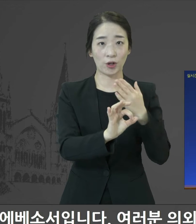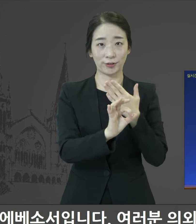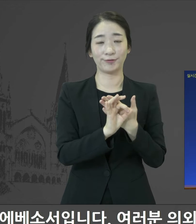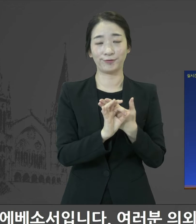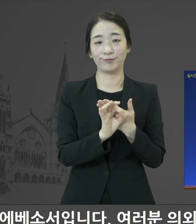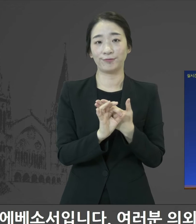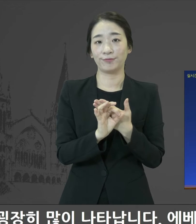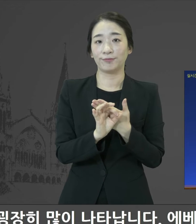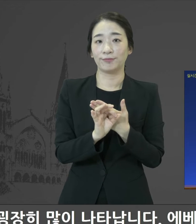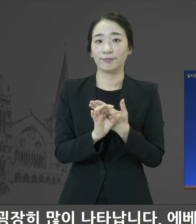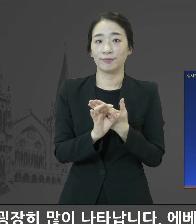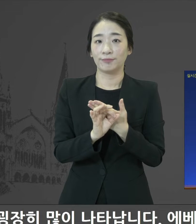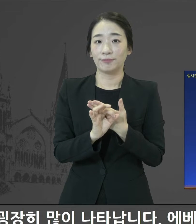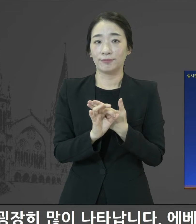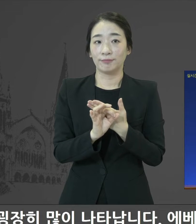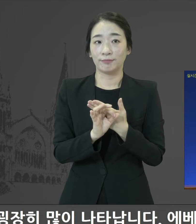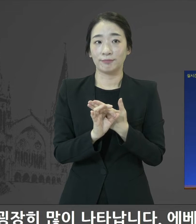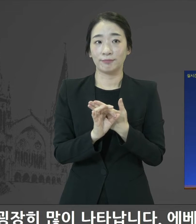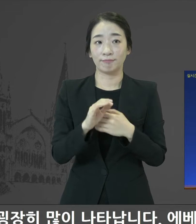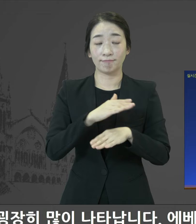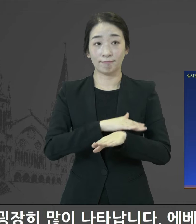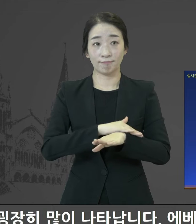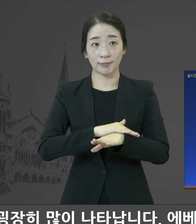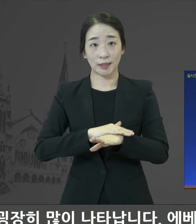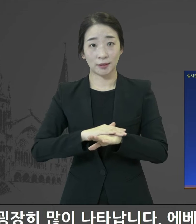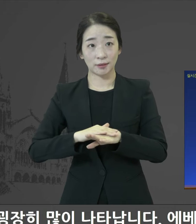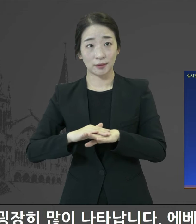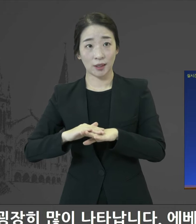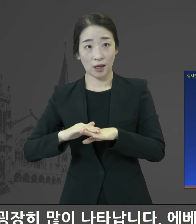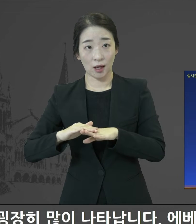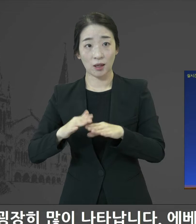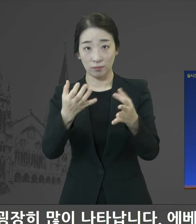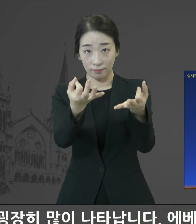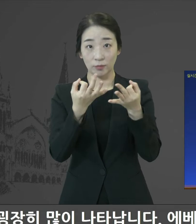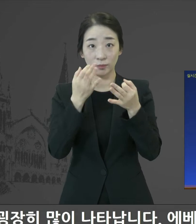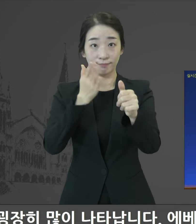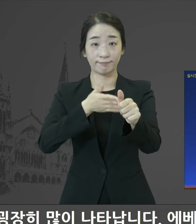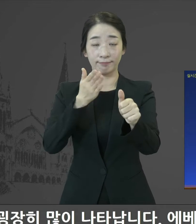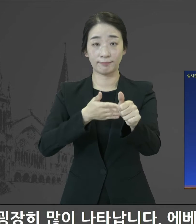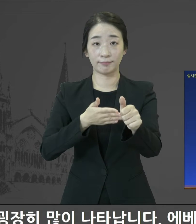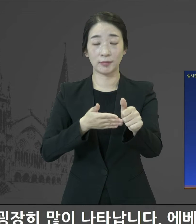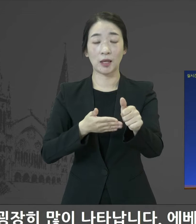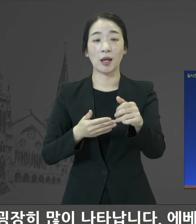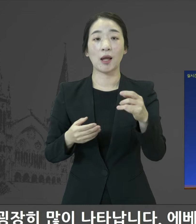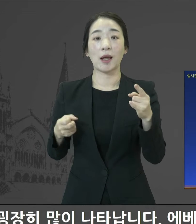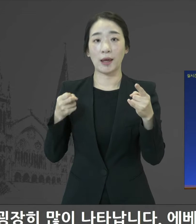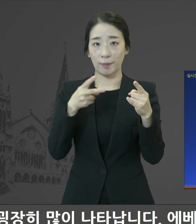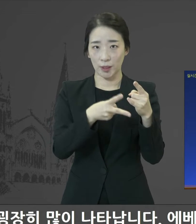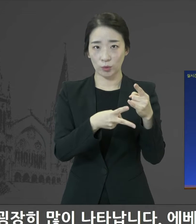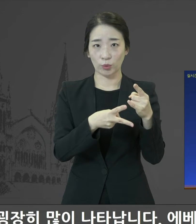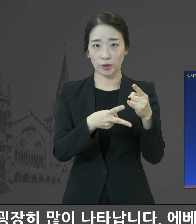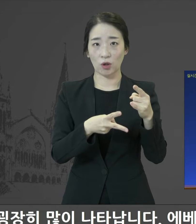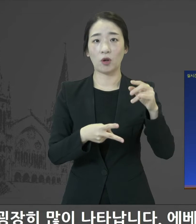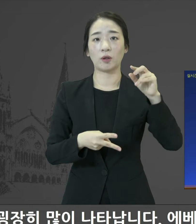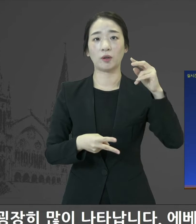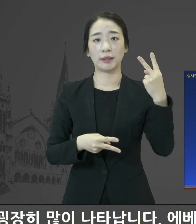잘 주의하셔서 들어주셨으면 좋겠습니다. 2장 4절을 보십시다. 에베소서 2장 4절